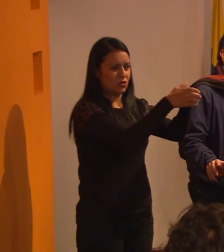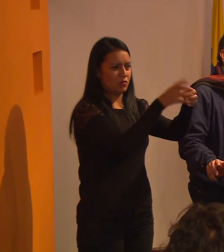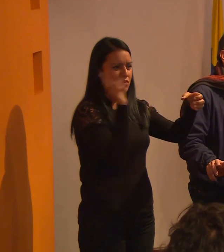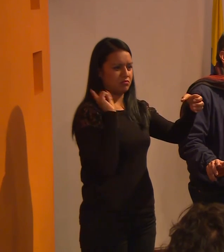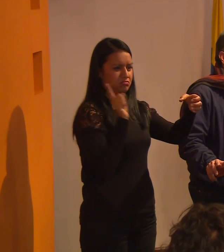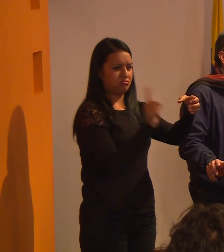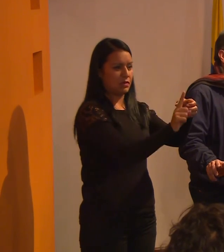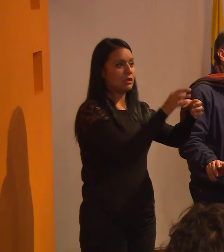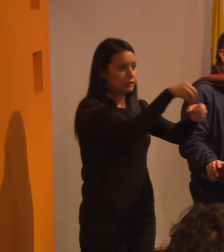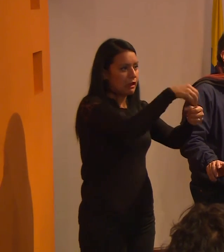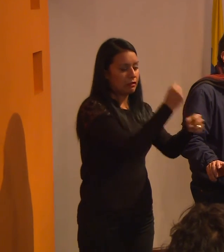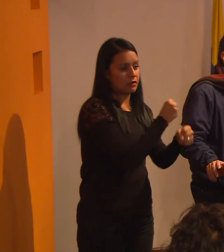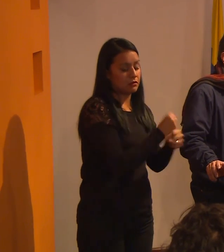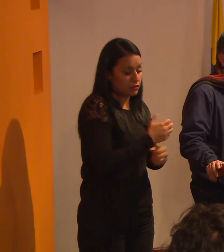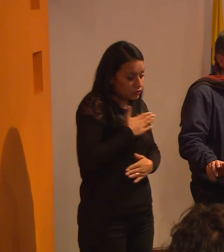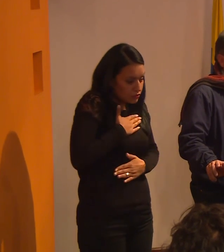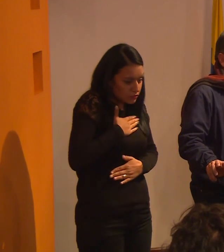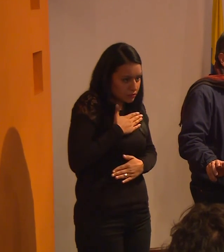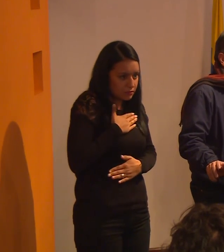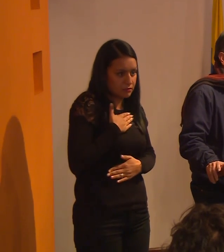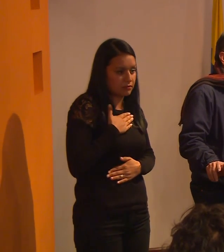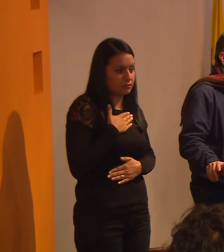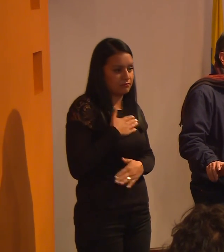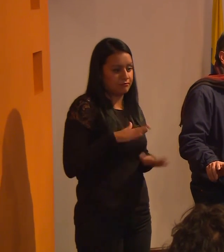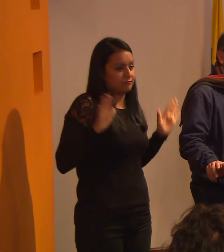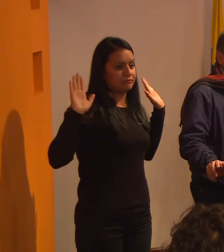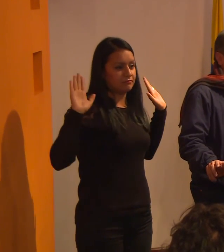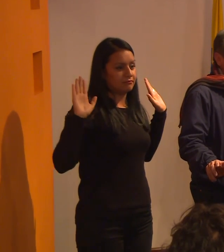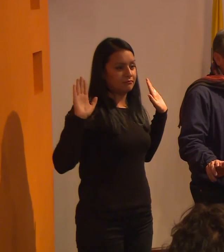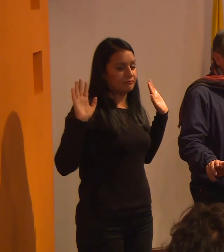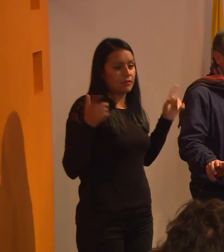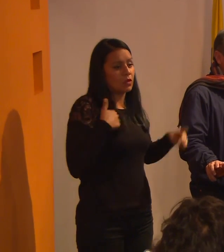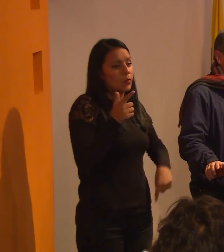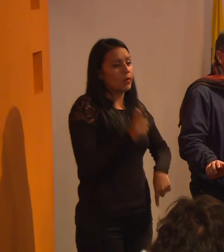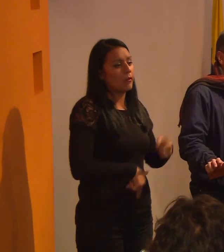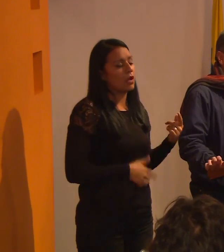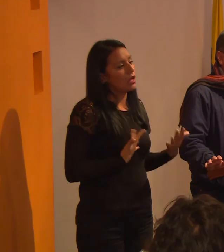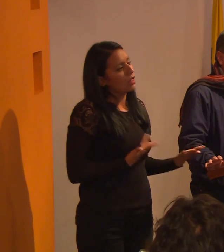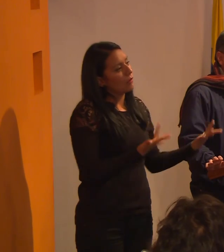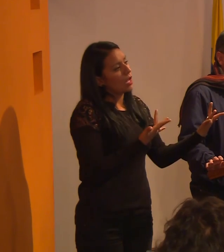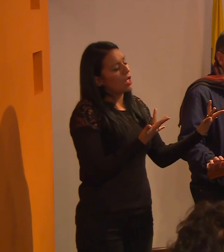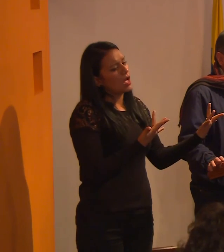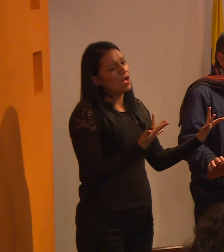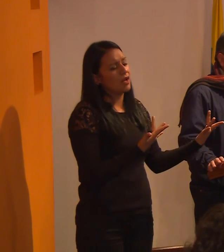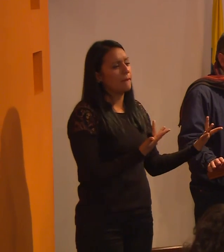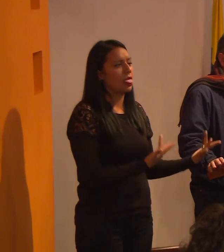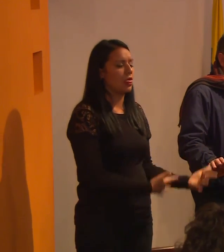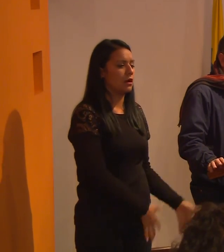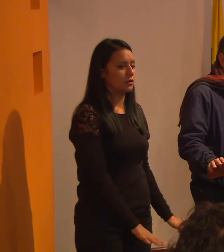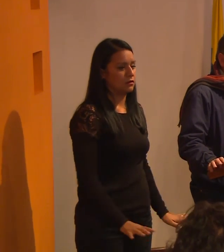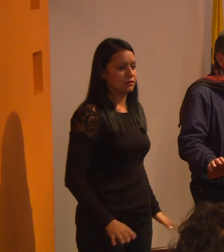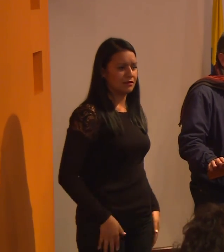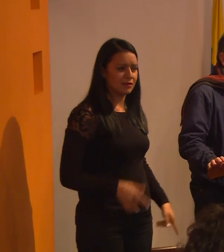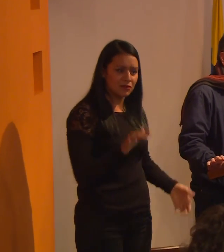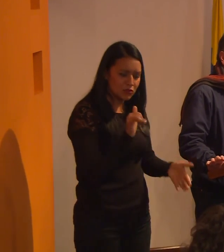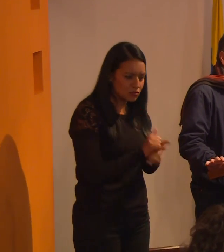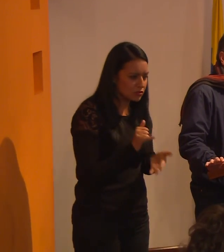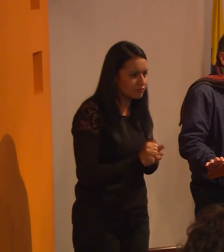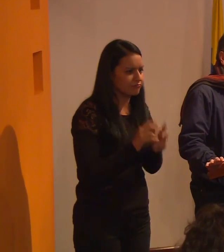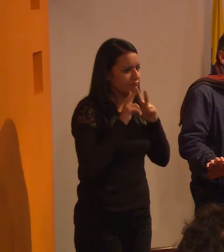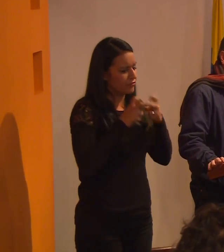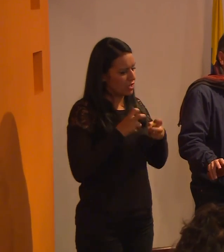mucho rato en eso, y personalmente no podemos perder la esperanza. Aquí tenemos que ser